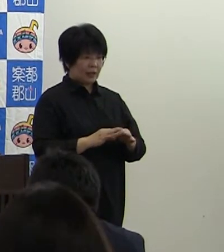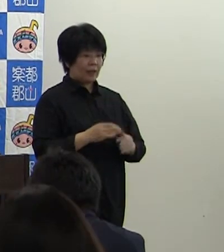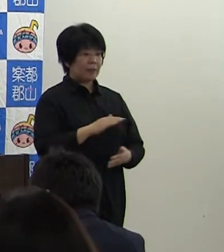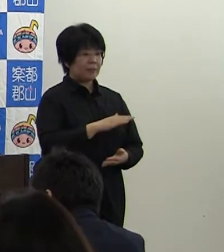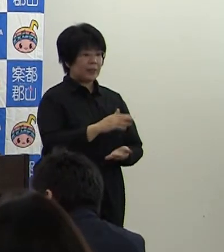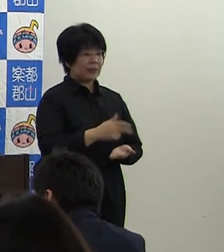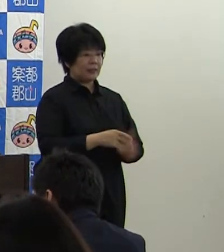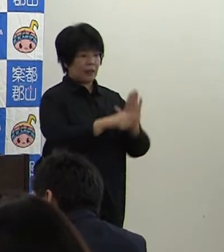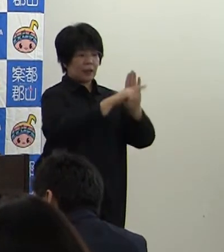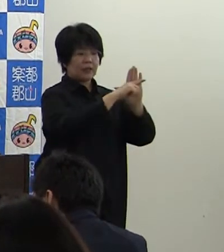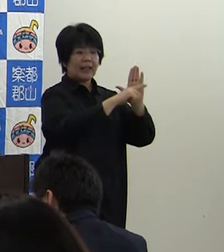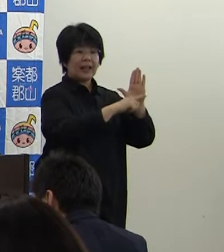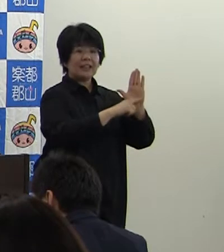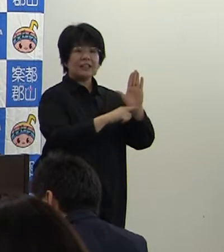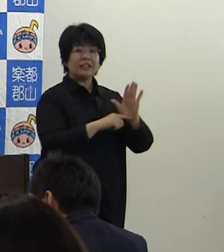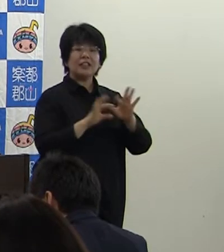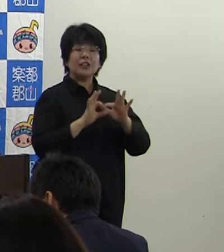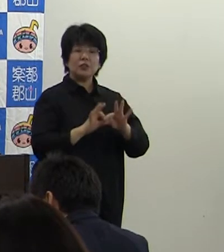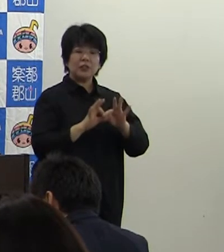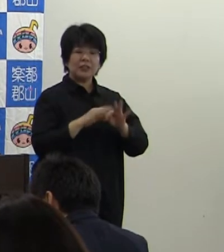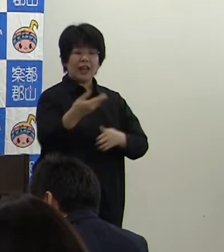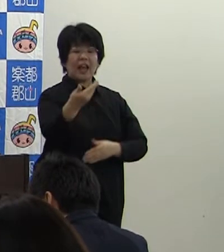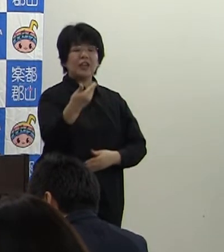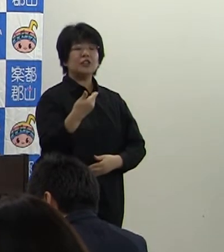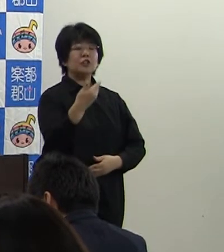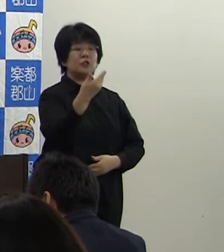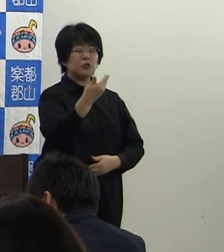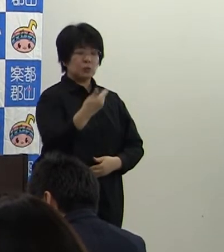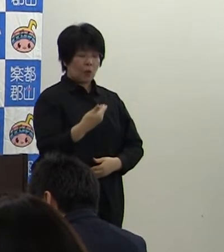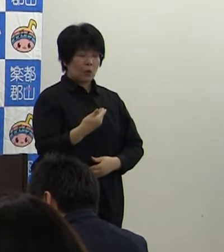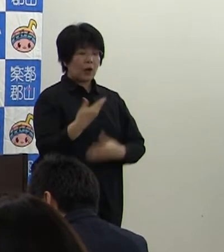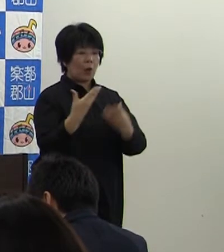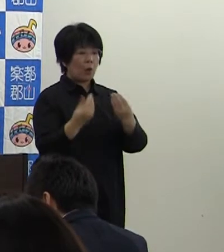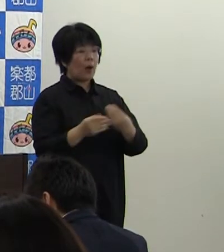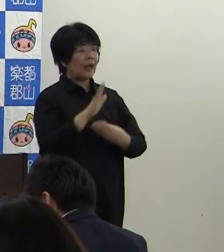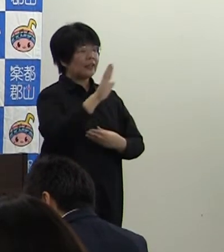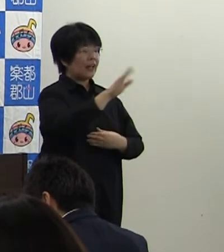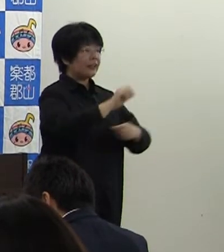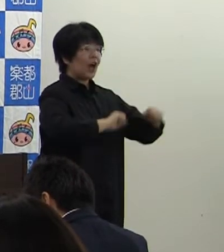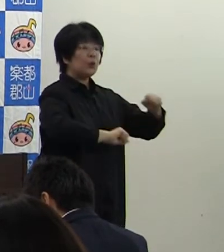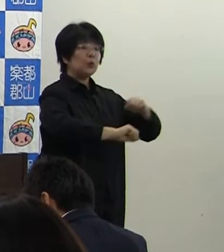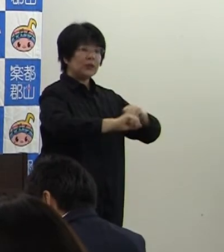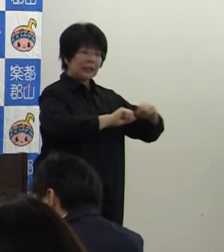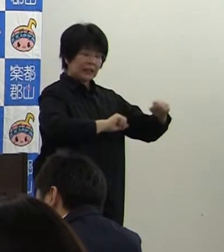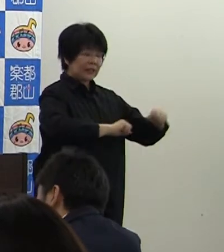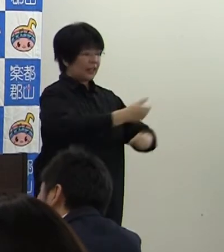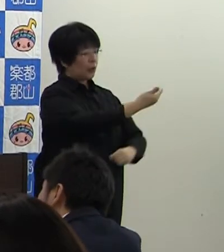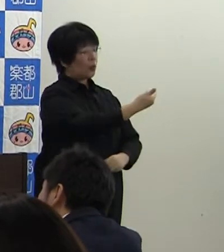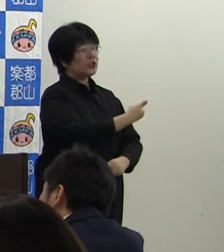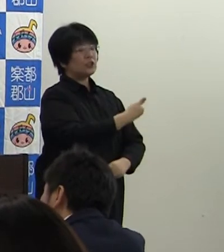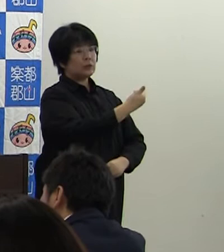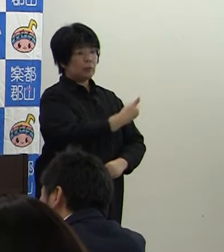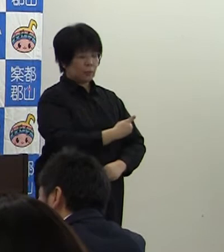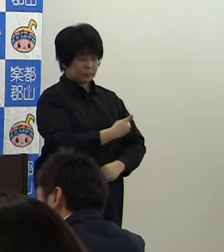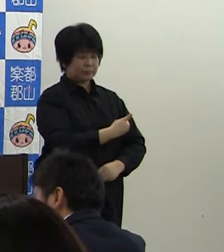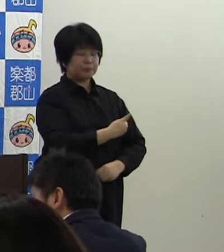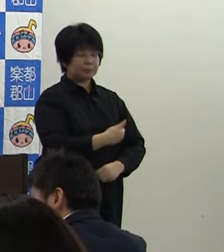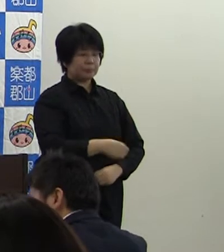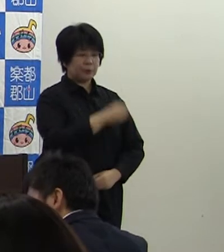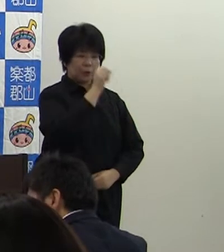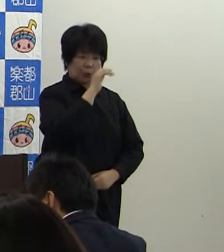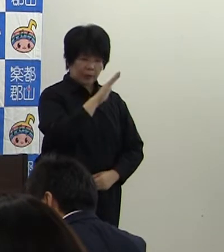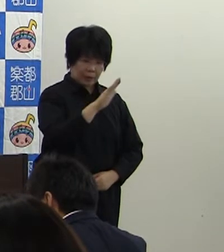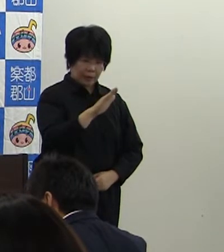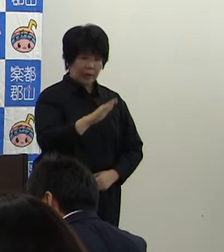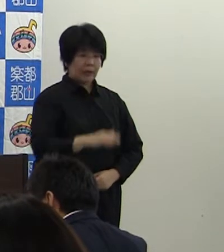ました議題についてお受けをいたします。その後フリーでお受けしたいと思いますので、ご協力をよろしくお願いします。それでは1